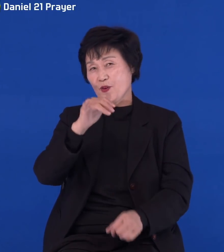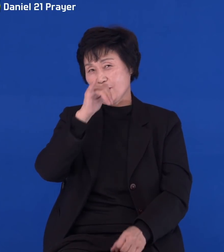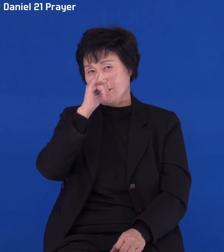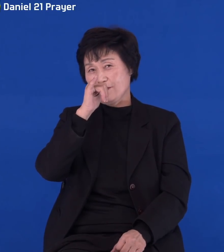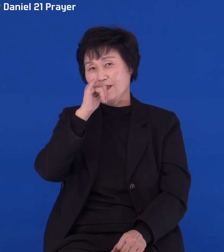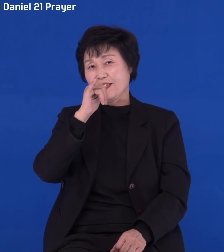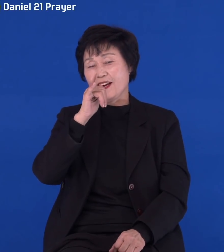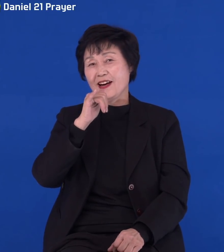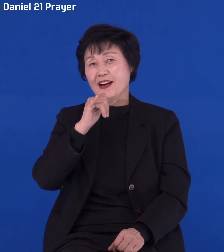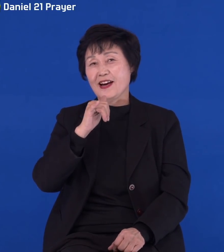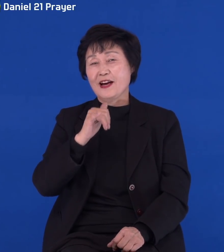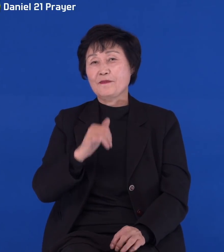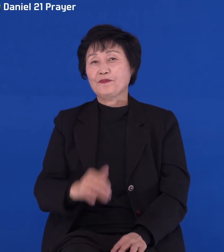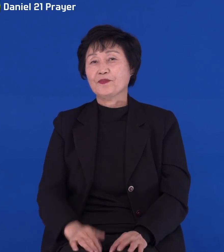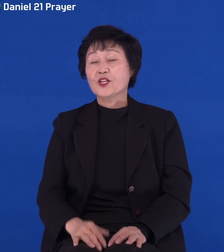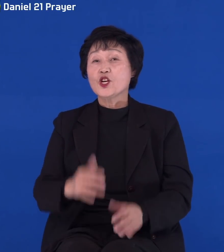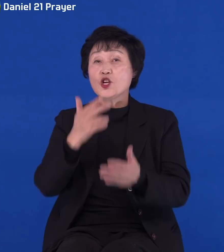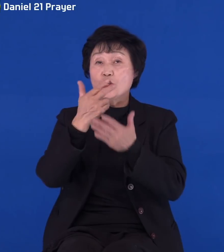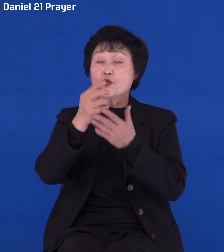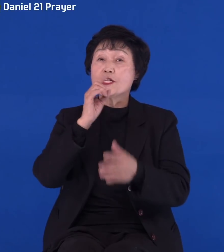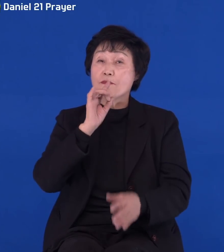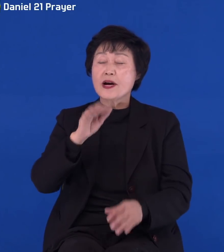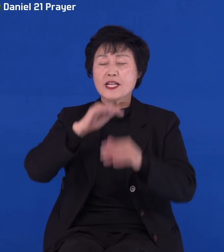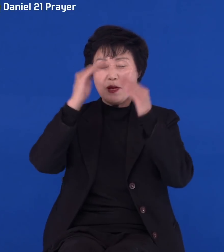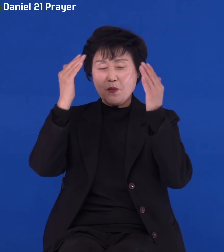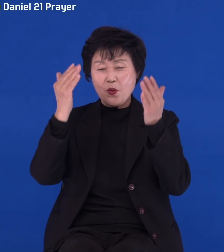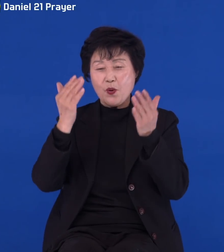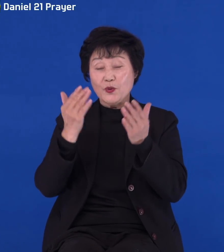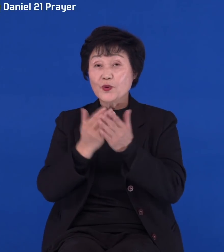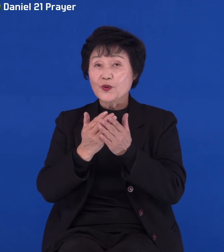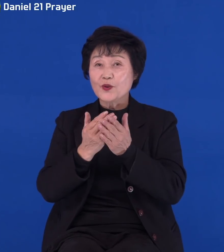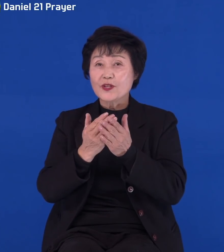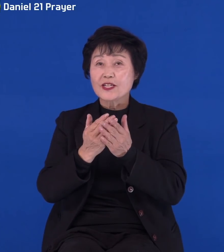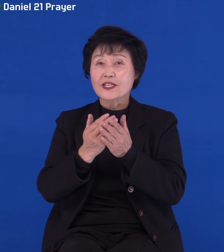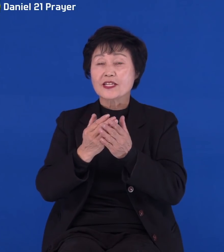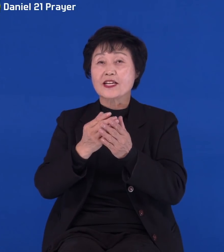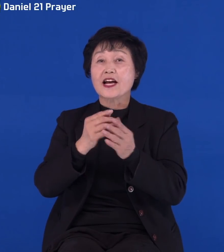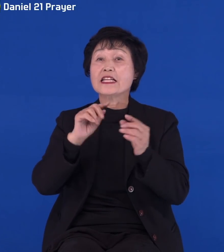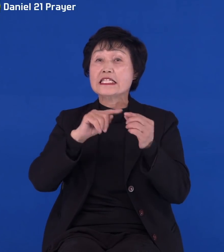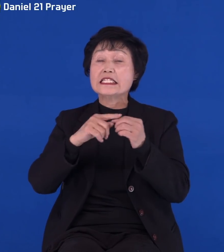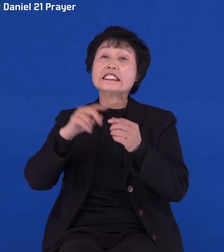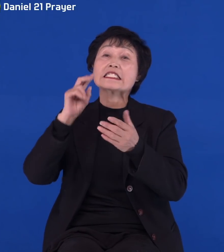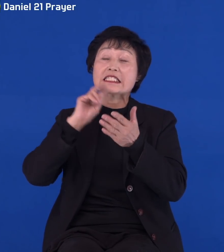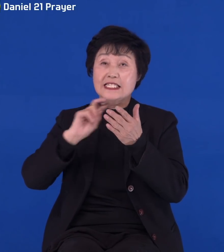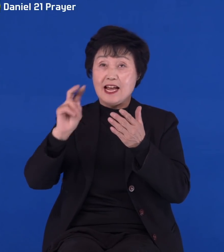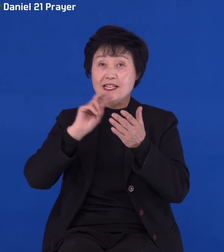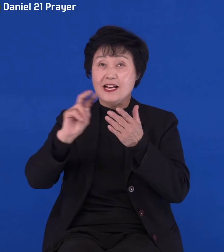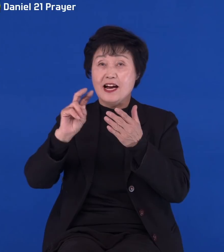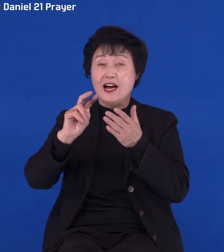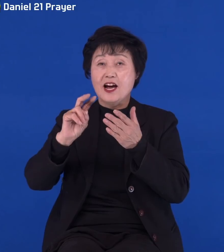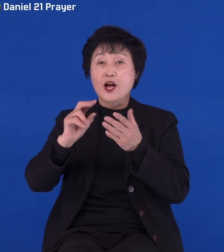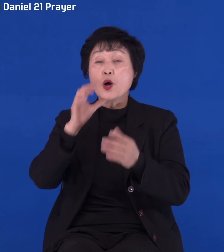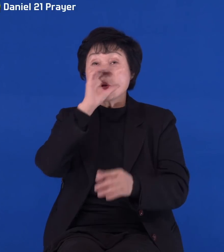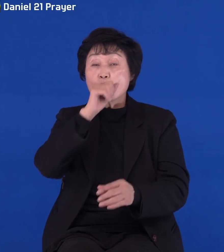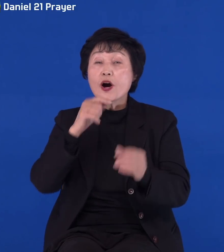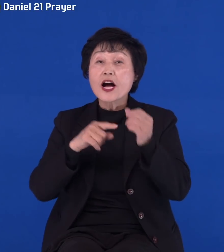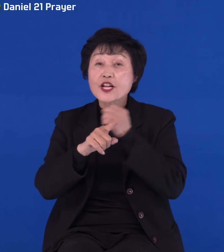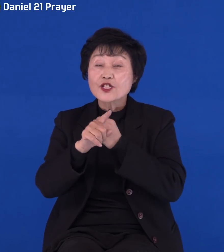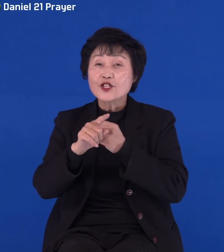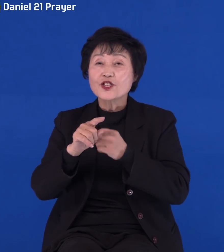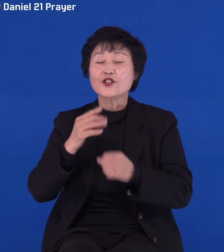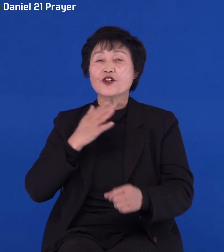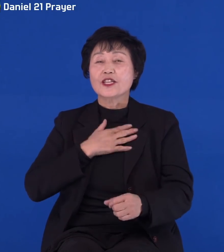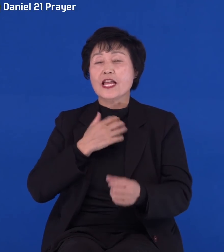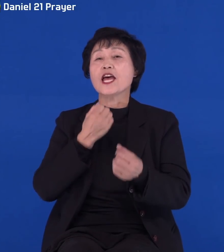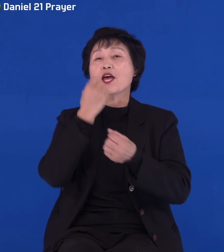불렀습니다. 바로 주님만이 모든 것이라는 찬양인데요, 저는 이 찬양을 왜 좋아하느냐, 이것이 제 고백이고 우리들의 고백이 되기